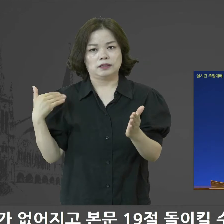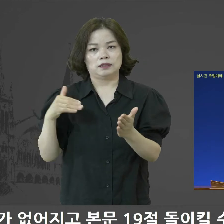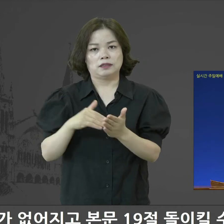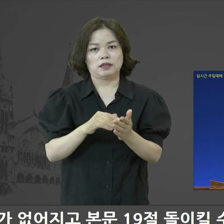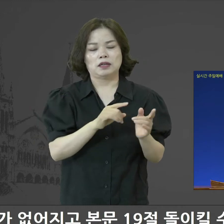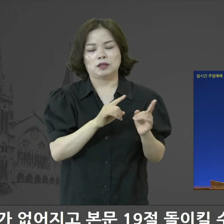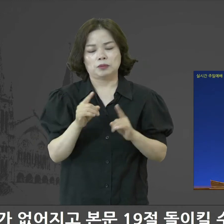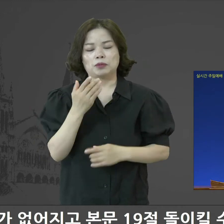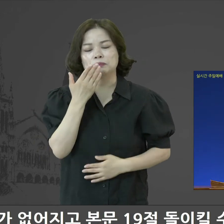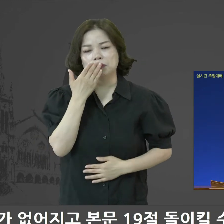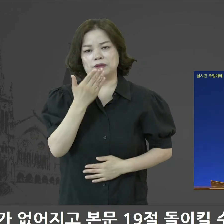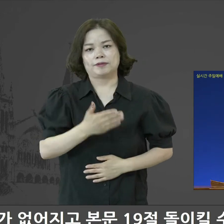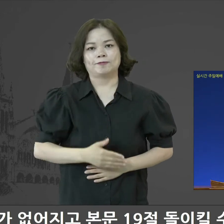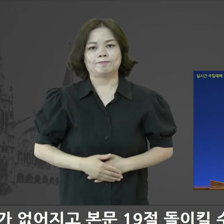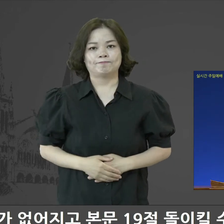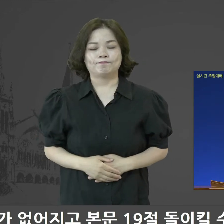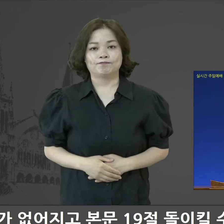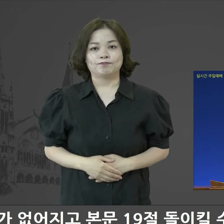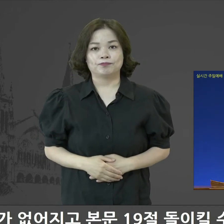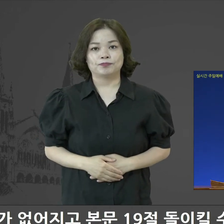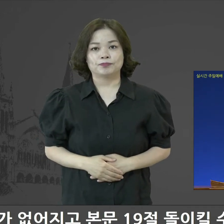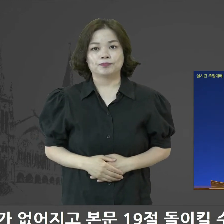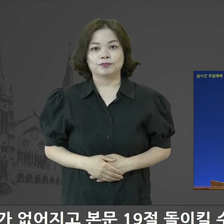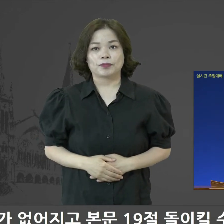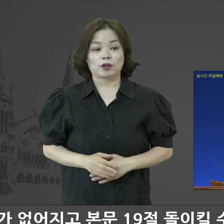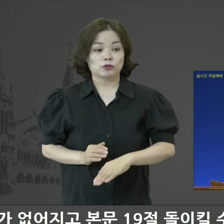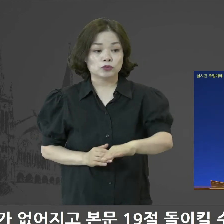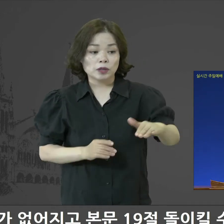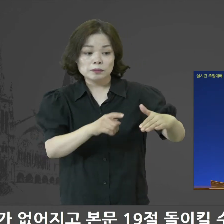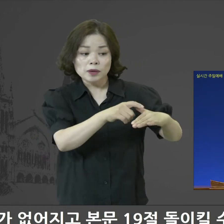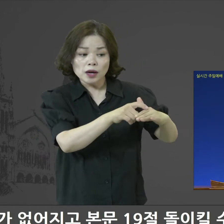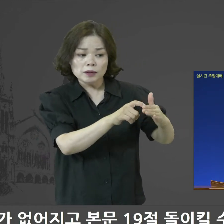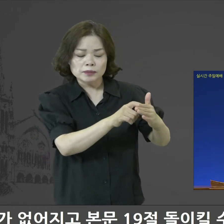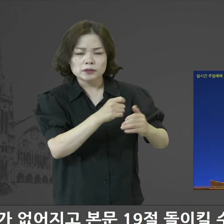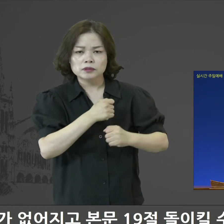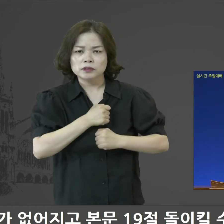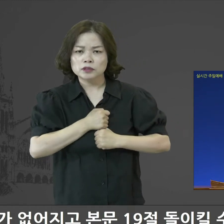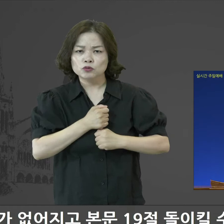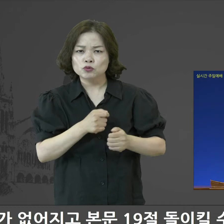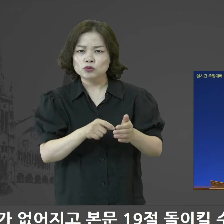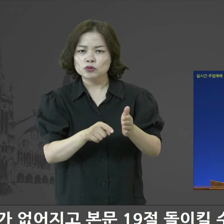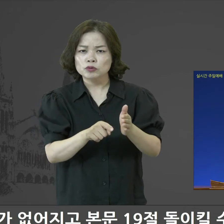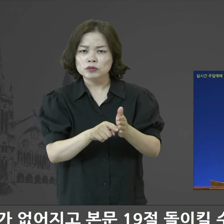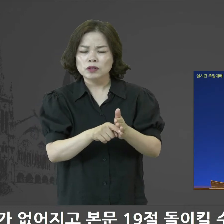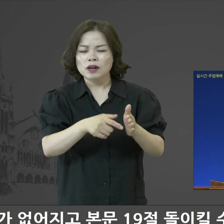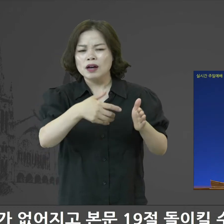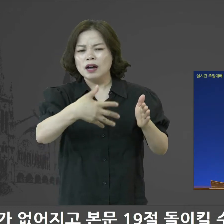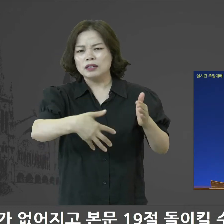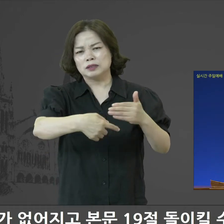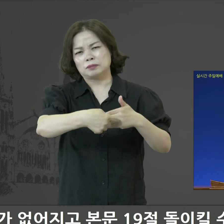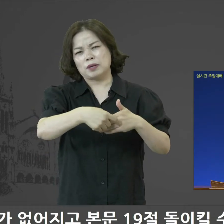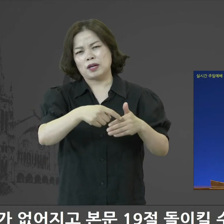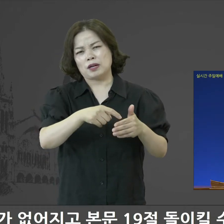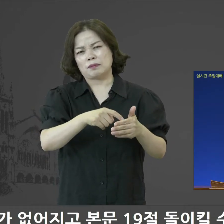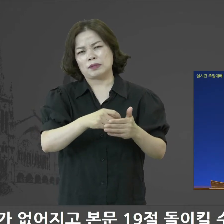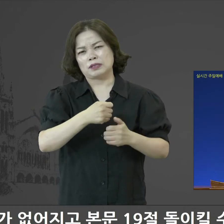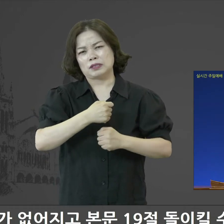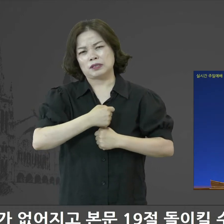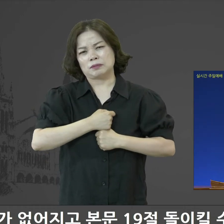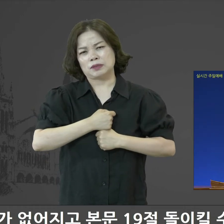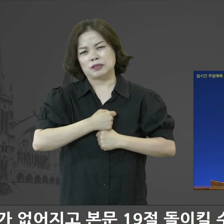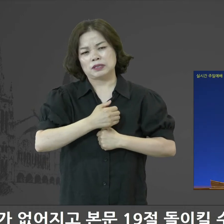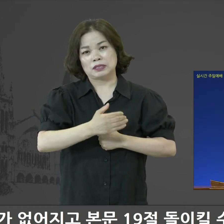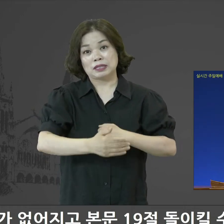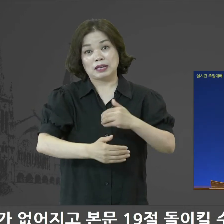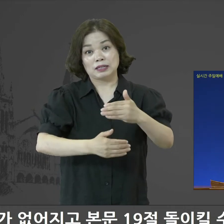있게 되는 것이죠. 그래서 우리는 우리의 마음을 지키기 위해서 아직 마음을 지킬 만한